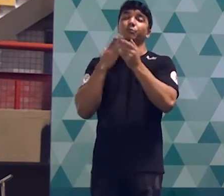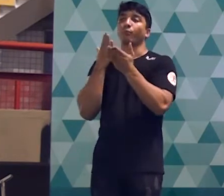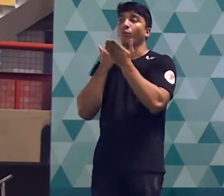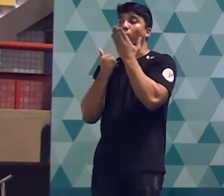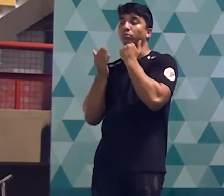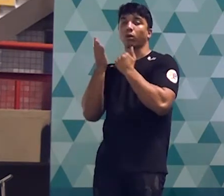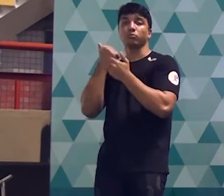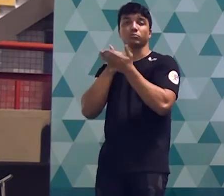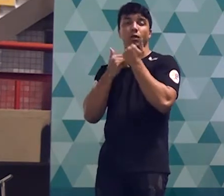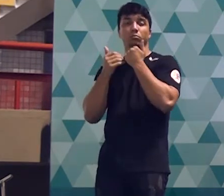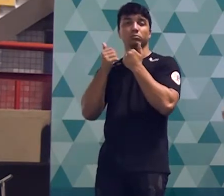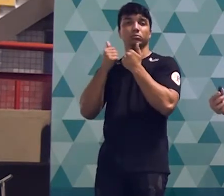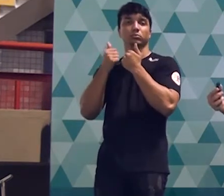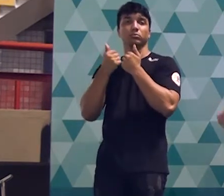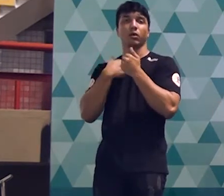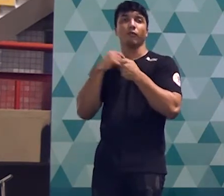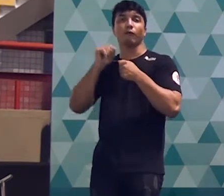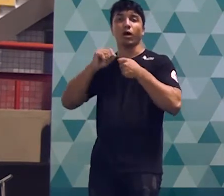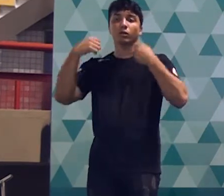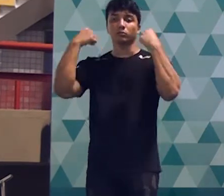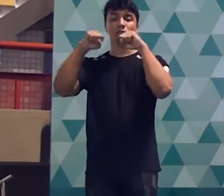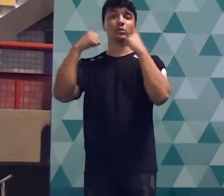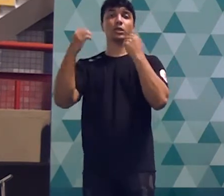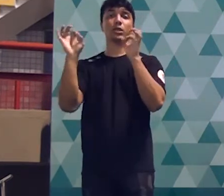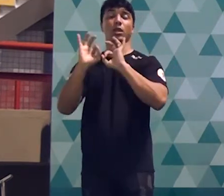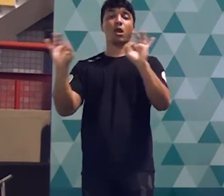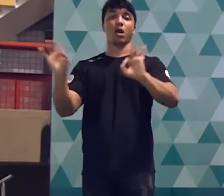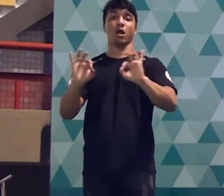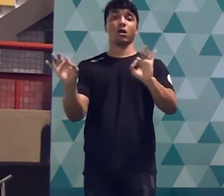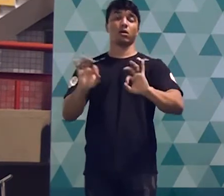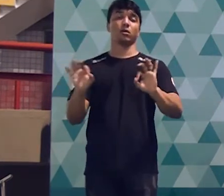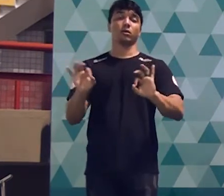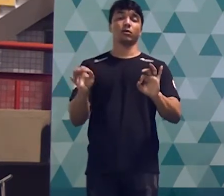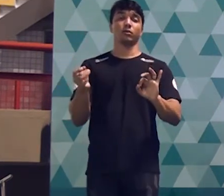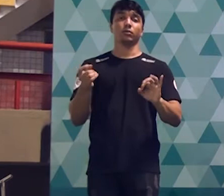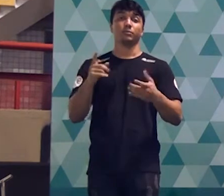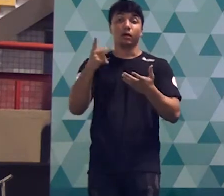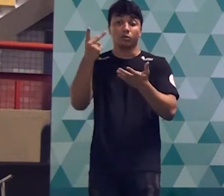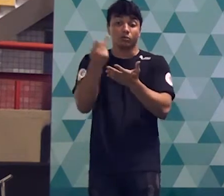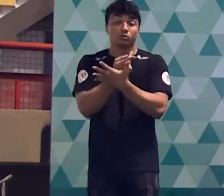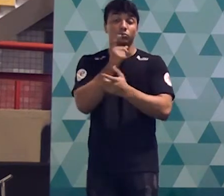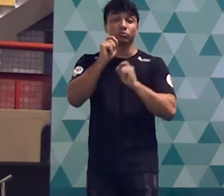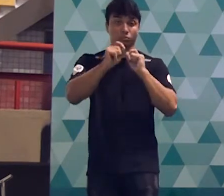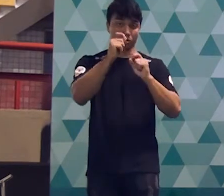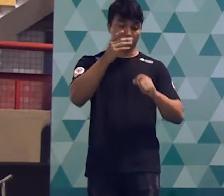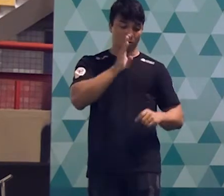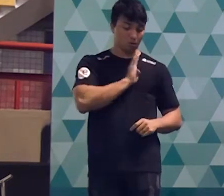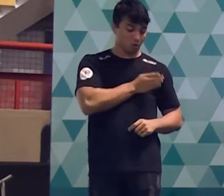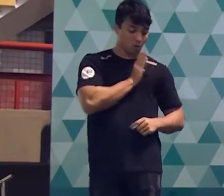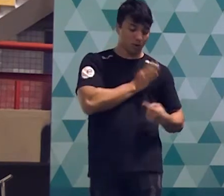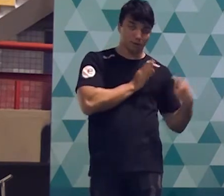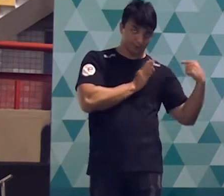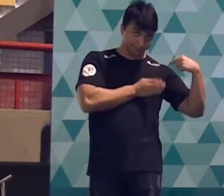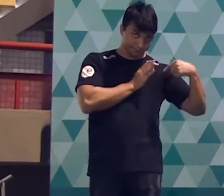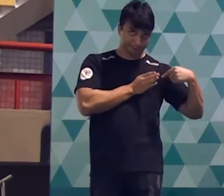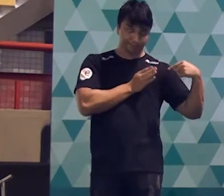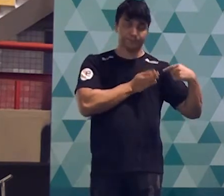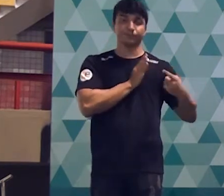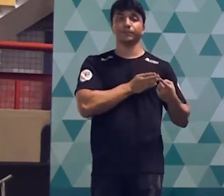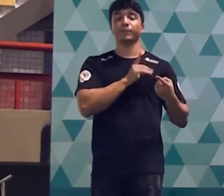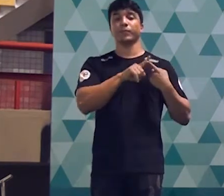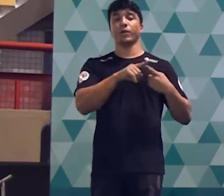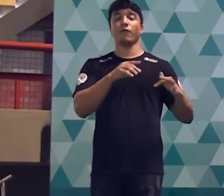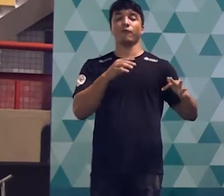comendo, bebendo. A gente não faz exercício físico. Acontece, gente, que o nosso coração, o